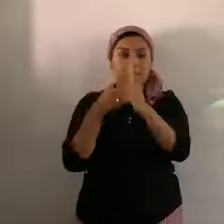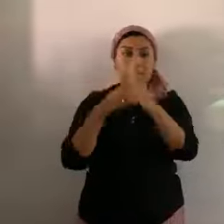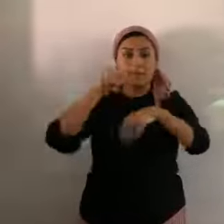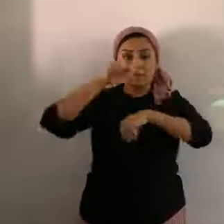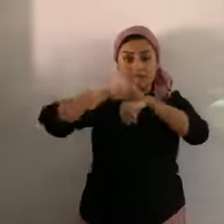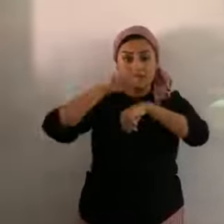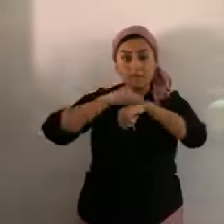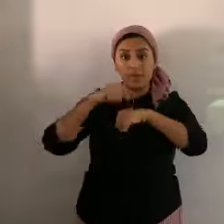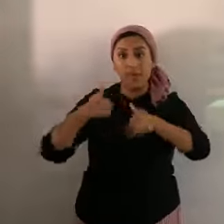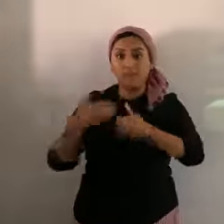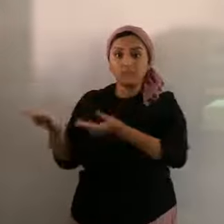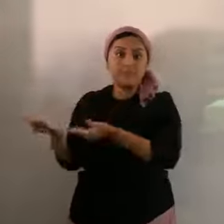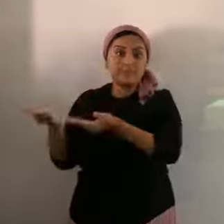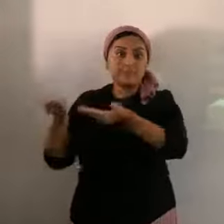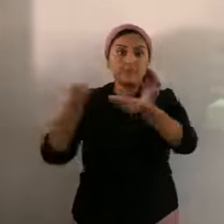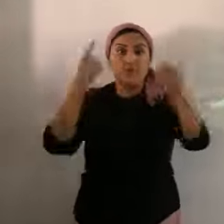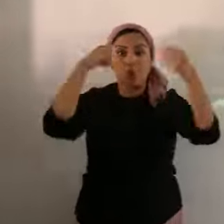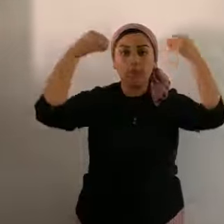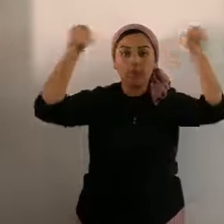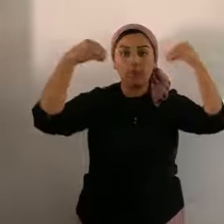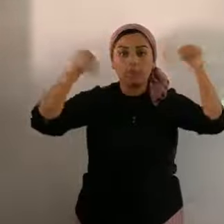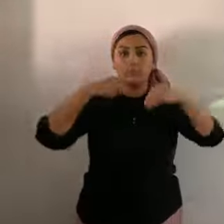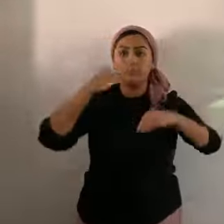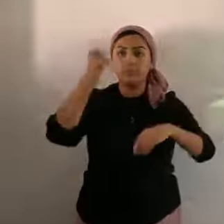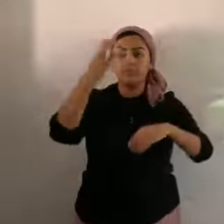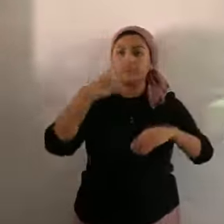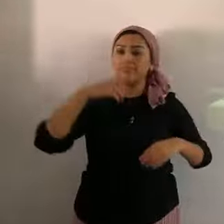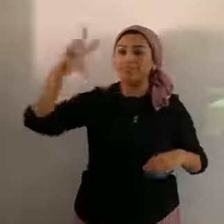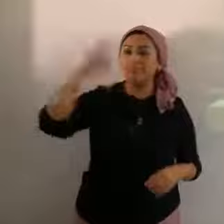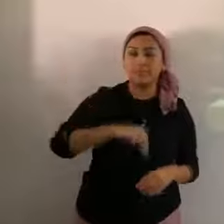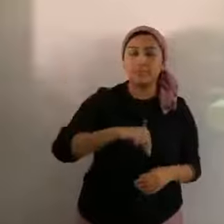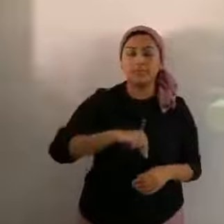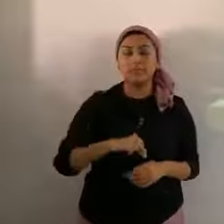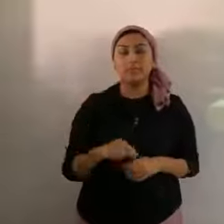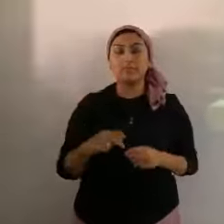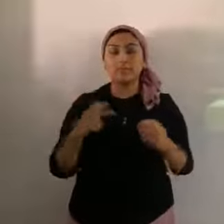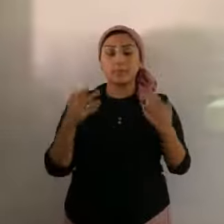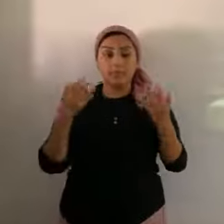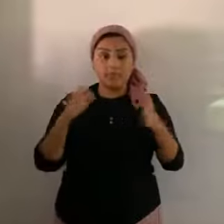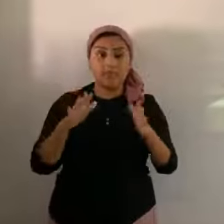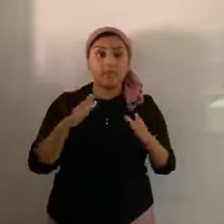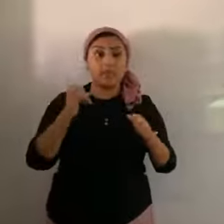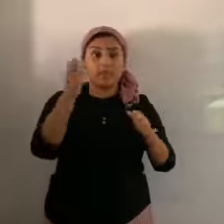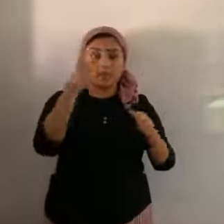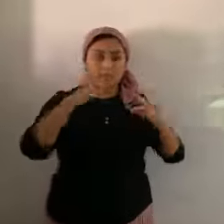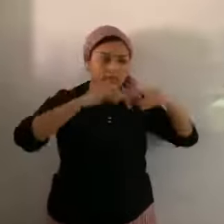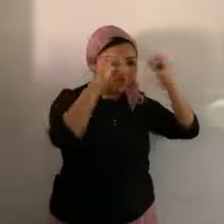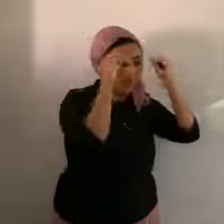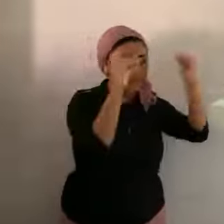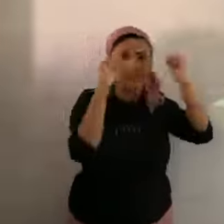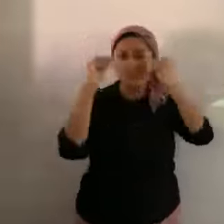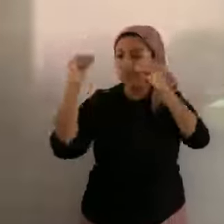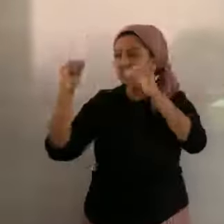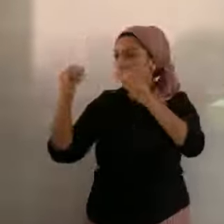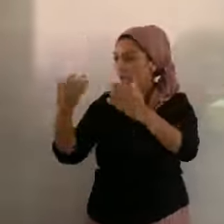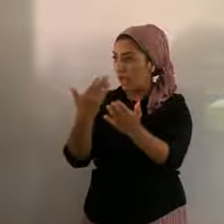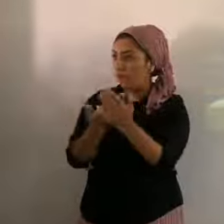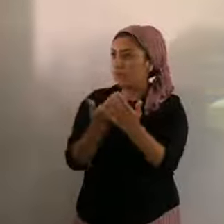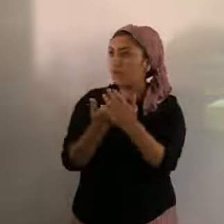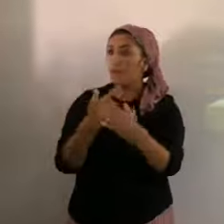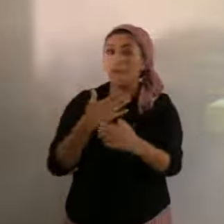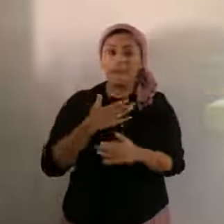llevando utensilio alguno. Es muy importante todo eso, hoy te lo voy a ministrar. Y les enseñaba diciendo: no está escrito, mi